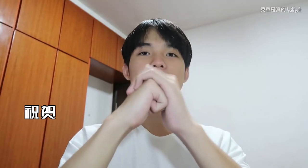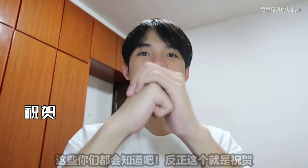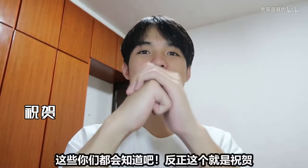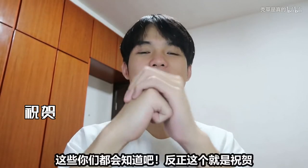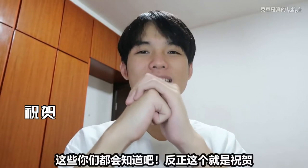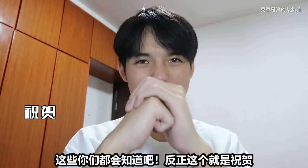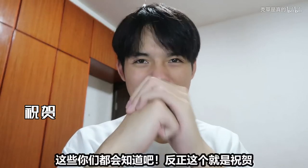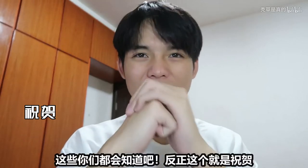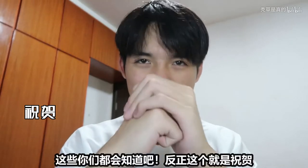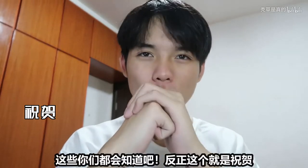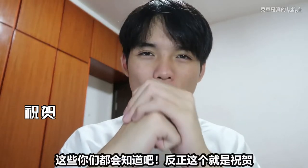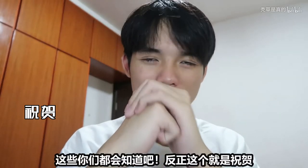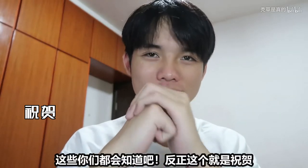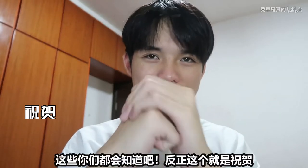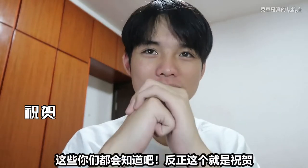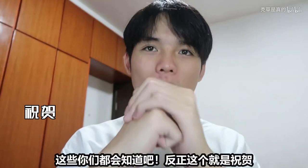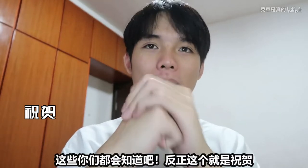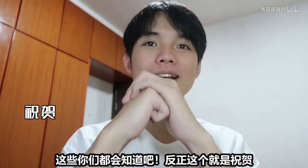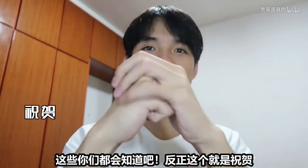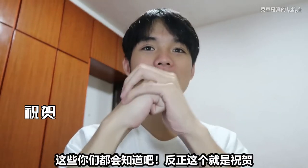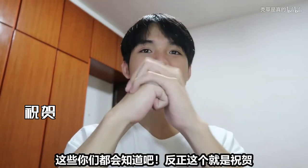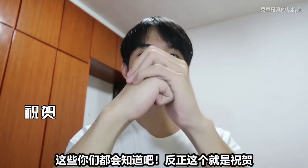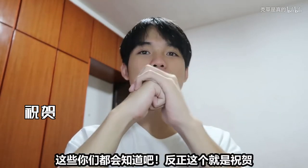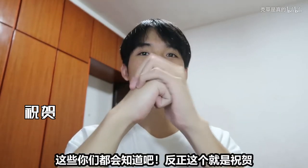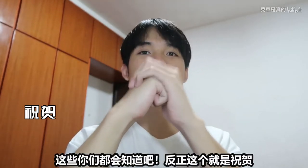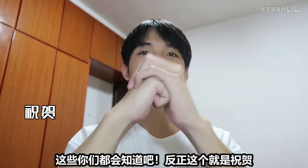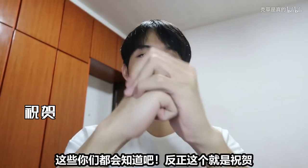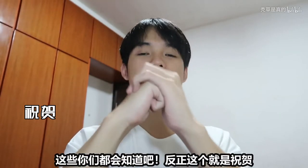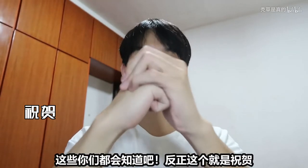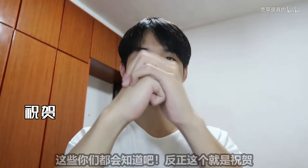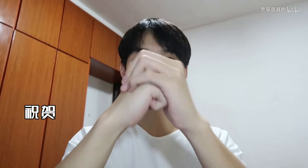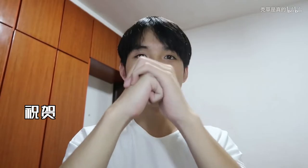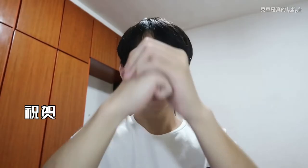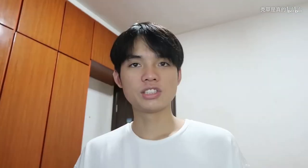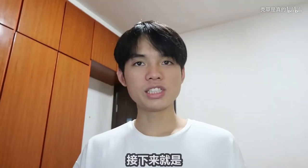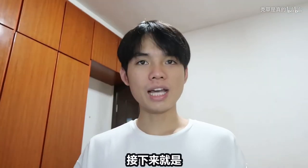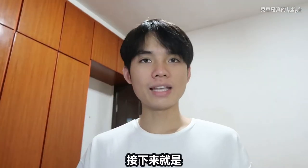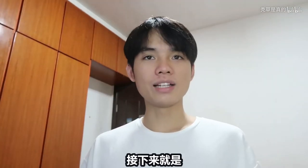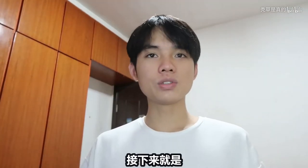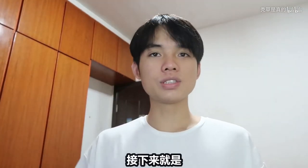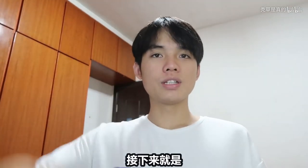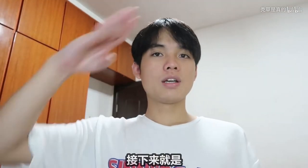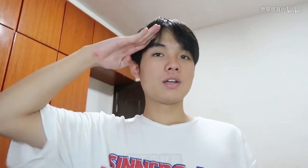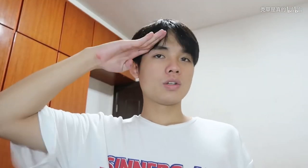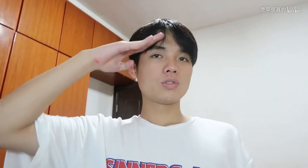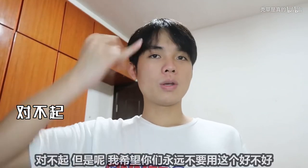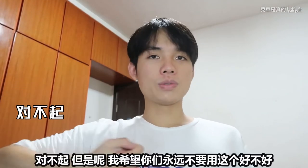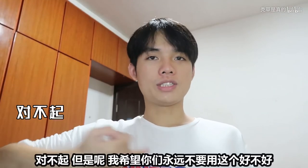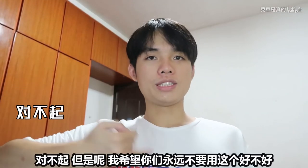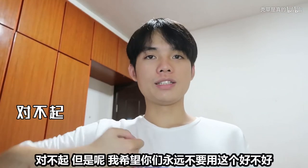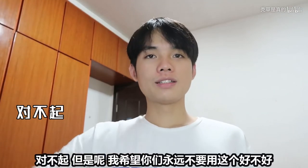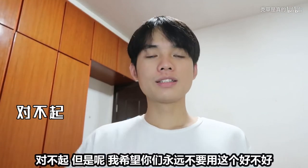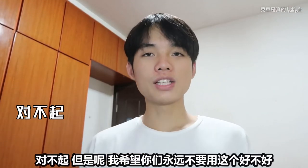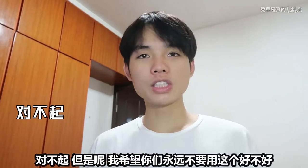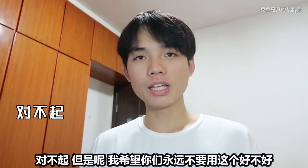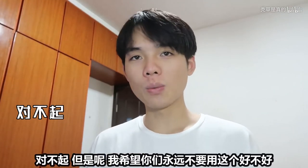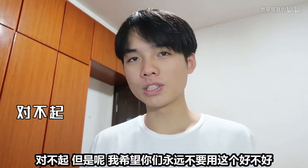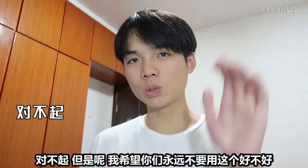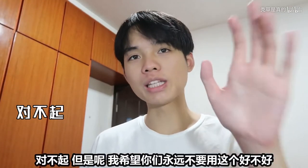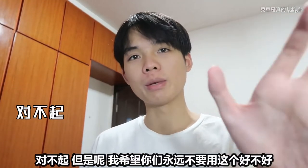这些你们应该都会知道吧？反正这个就是祝贺。接下来呢就是对不起，但是呢我希望你们